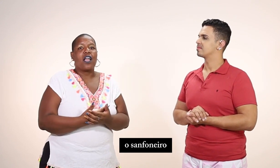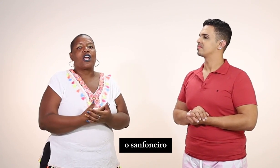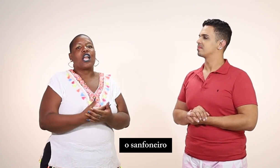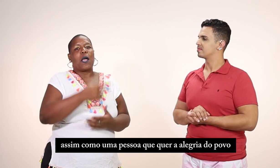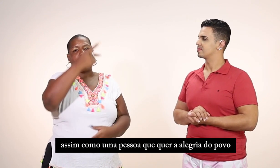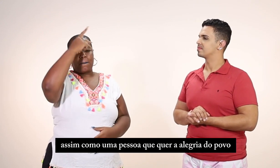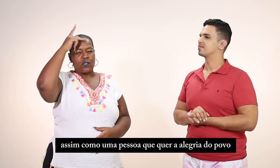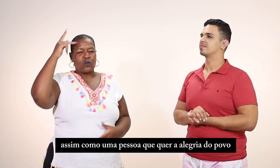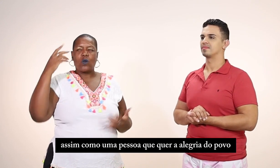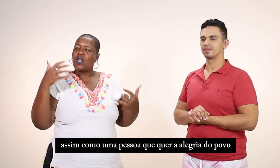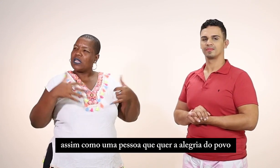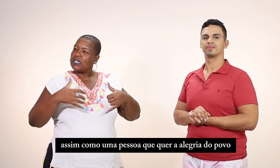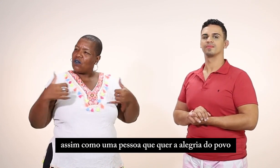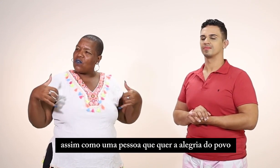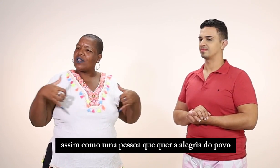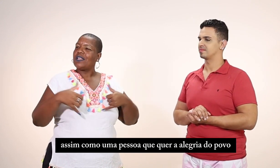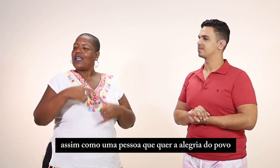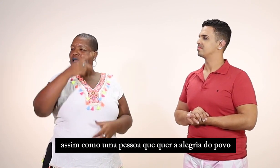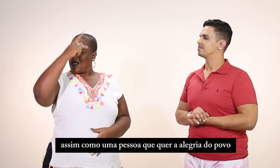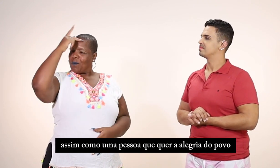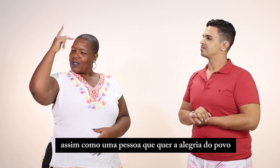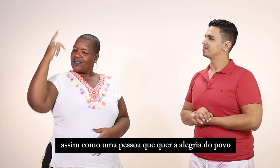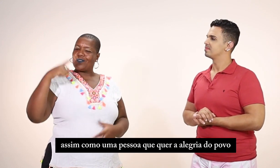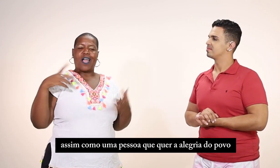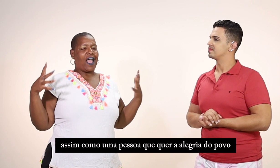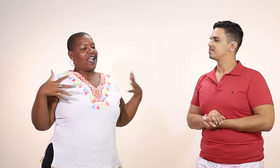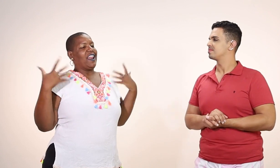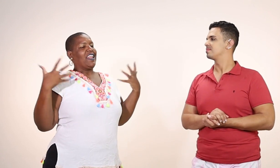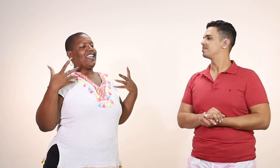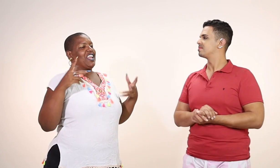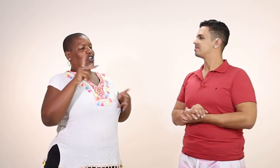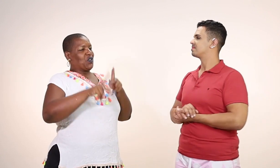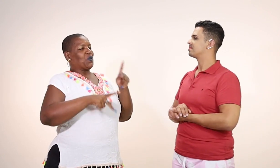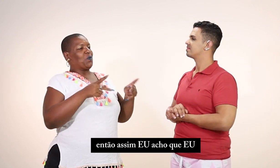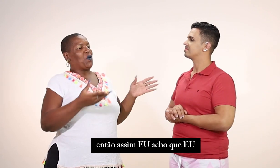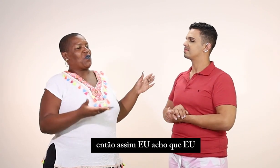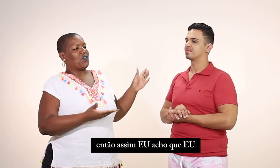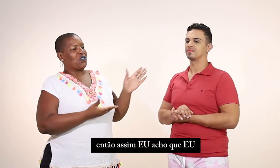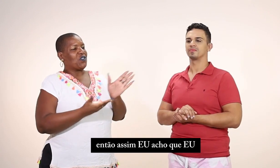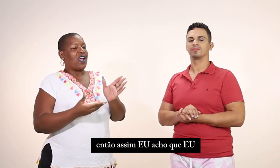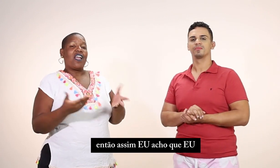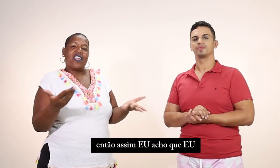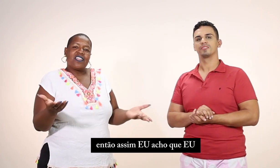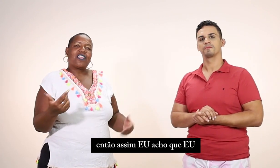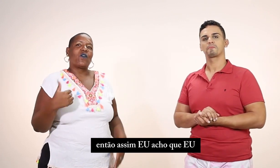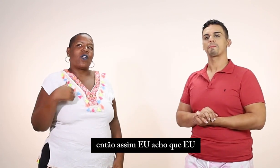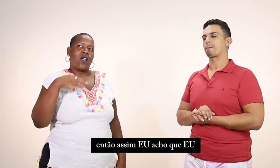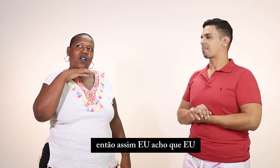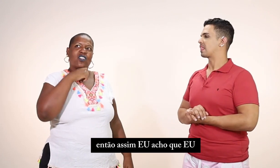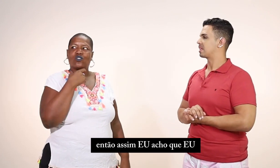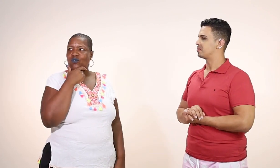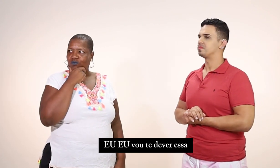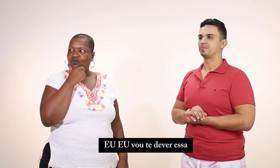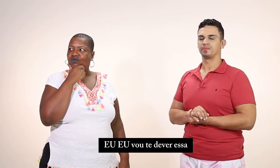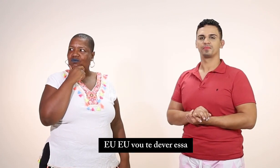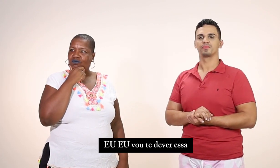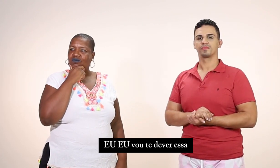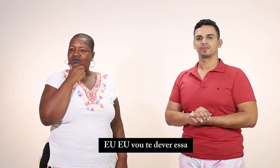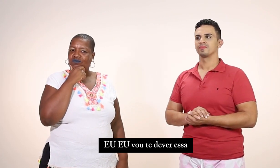sanfoneiro, assim, como uma pessoa que é a alegria do povo. Então, assim, eu acho que É eu vou te isso. dever